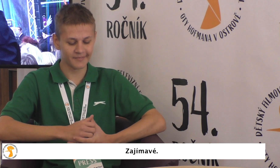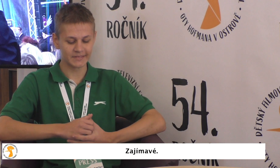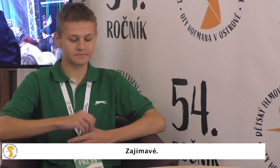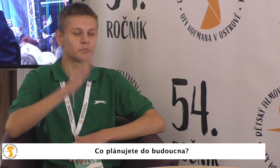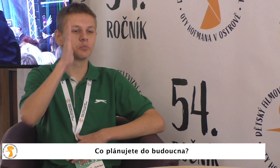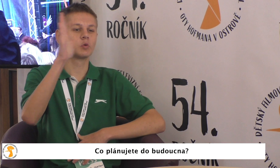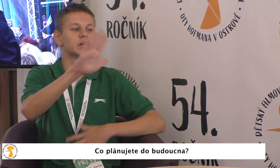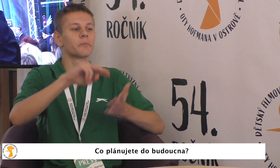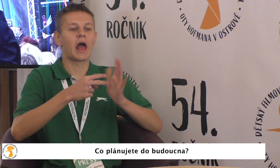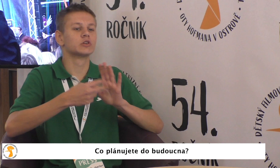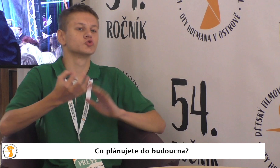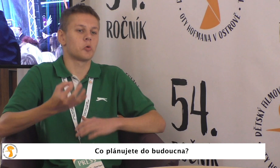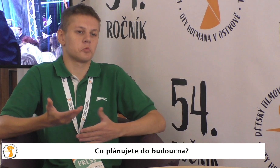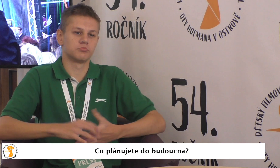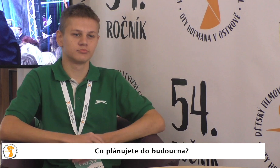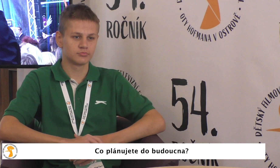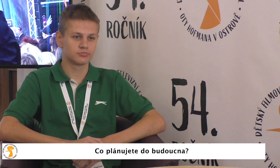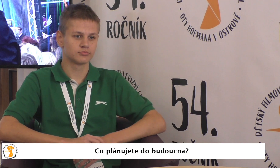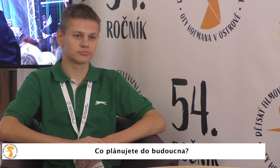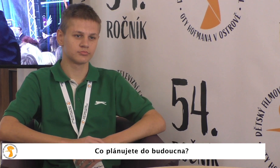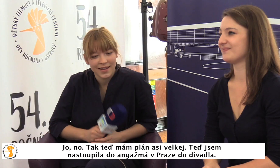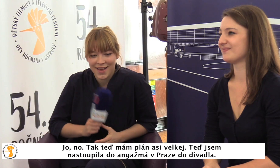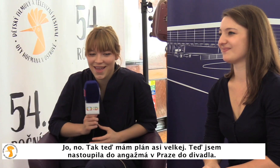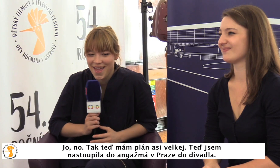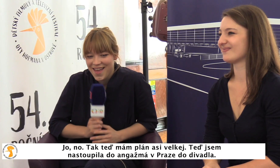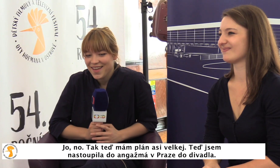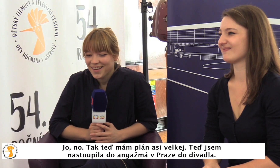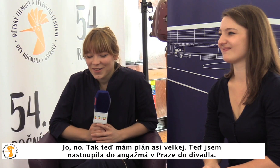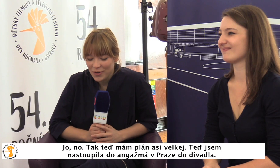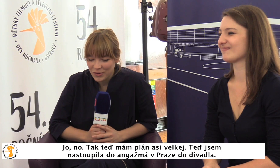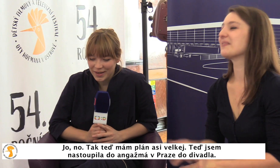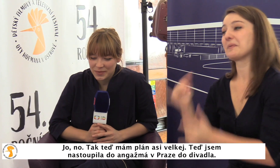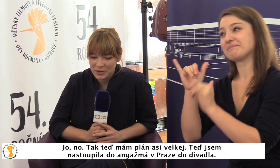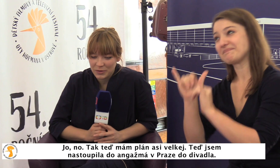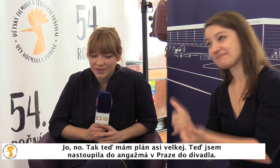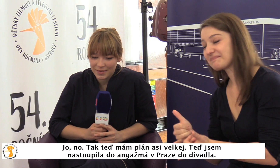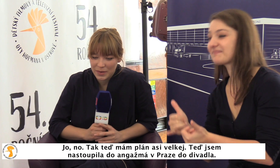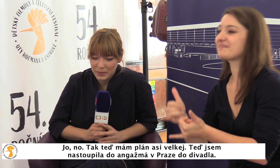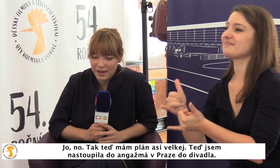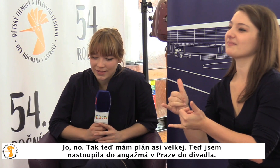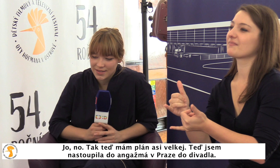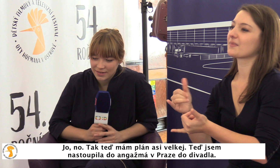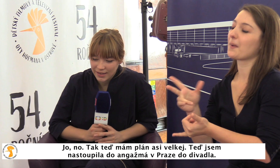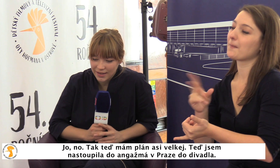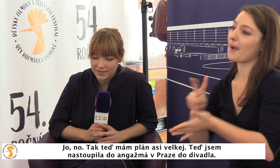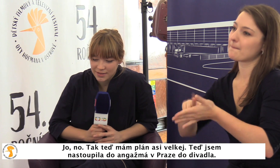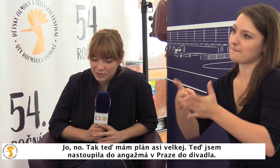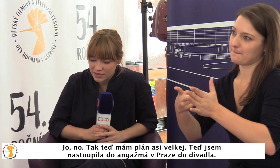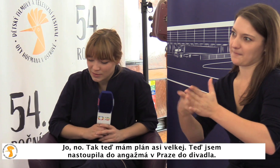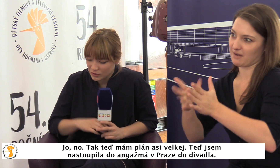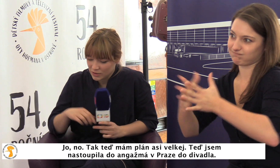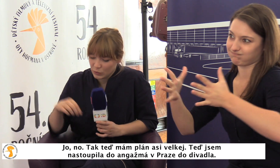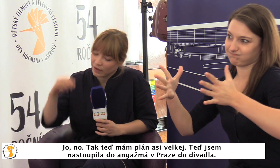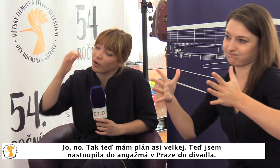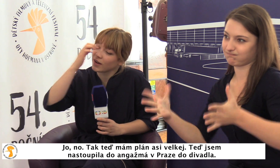Zajímavé. Co plánujete do budoucna? Jo, no tak teďkon mám plán asi velký. Teďkon